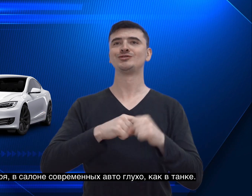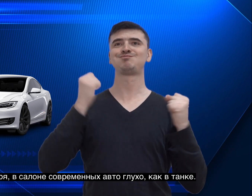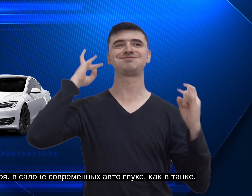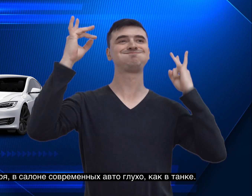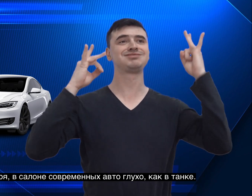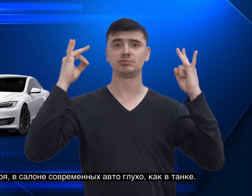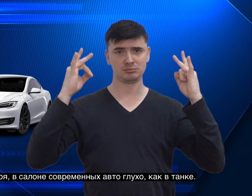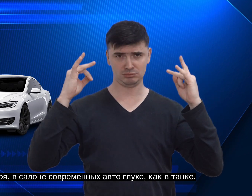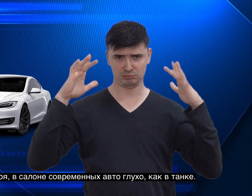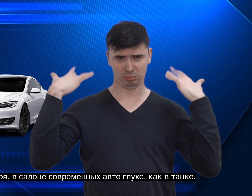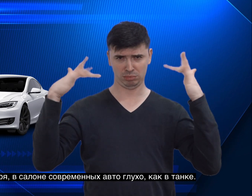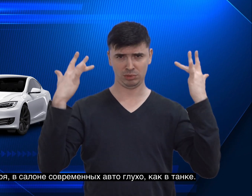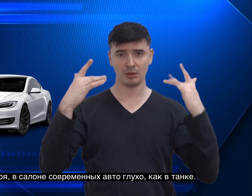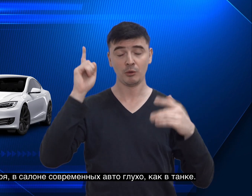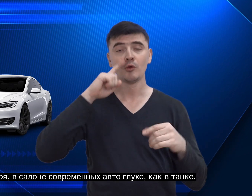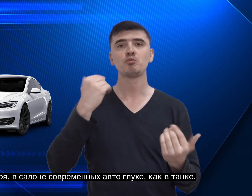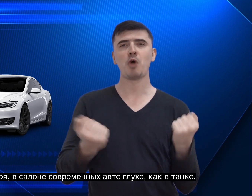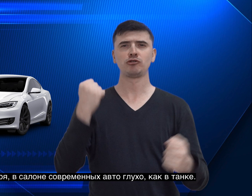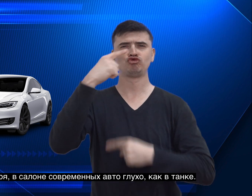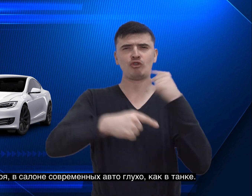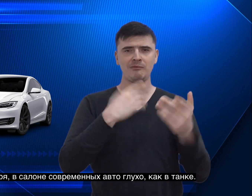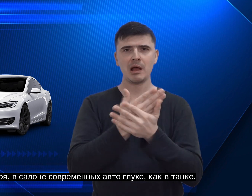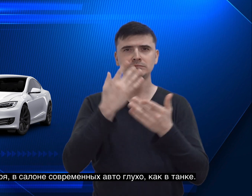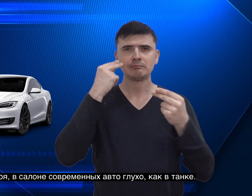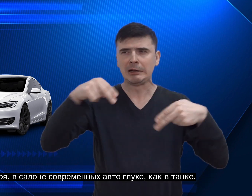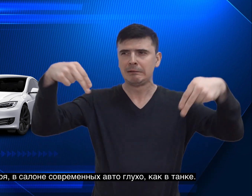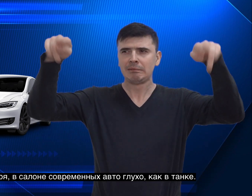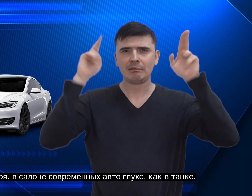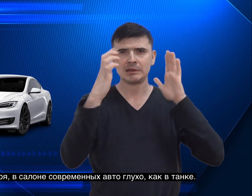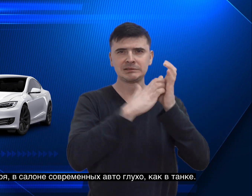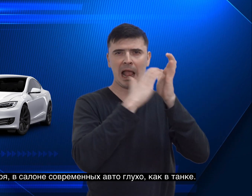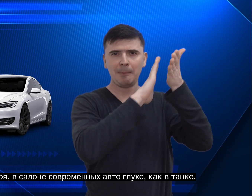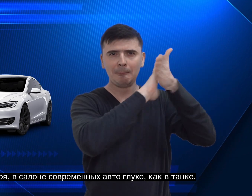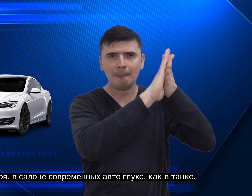верхней мере